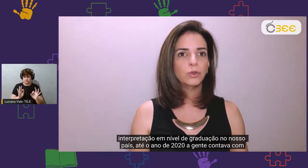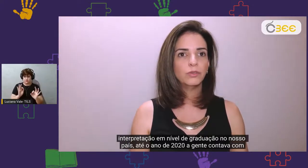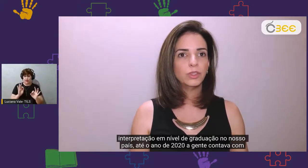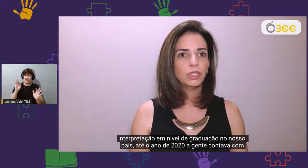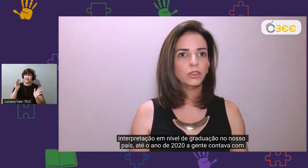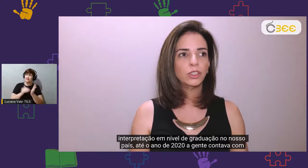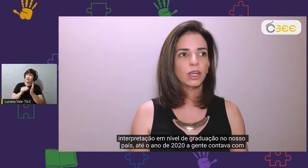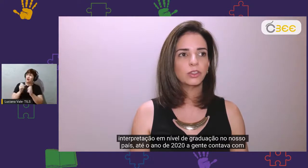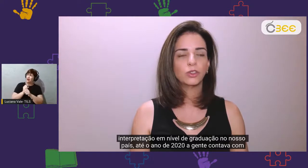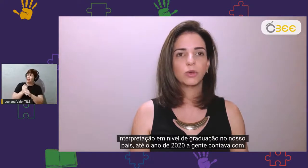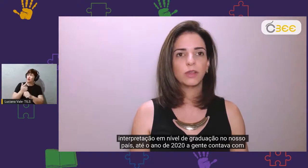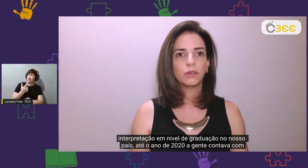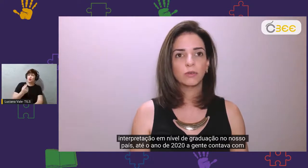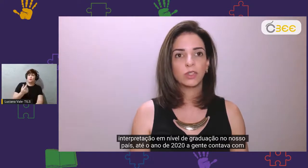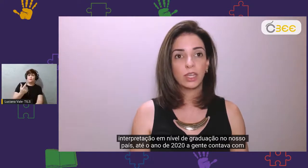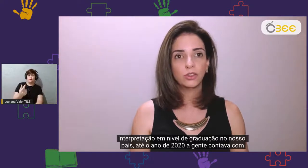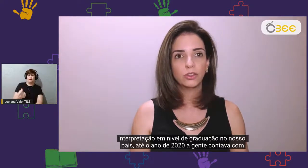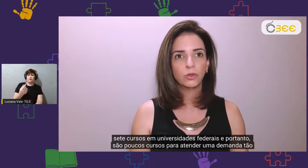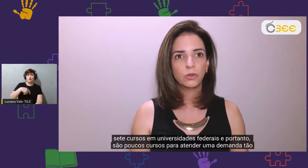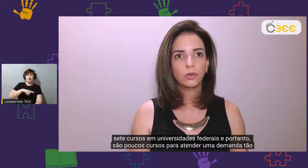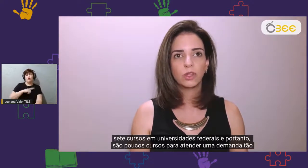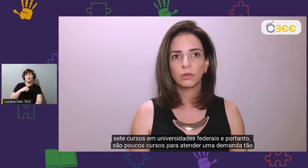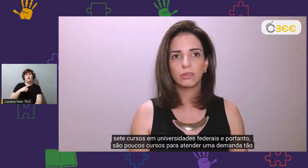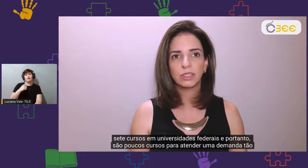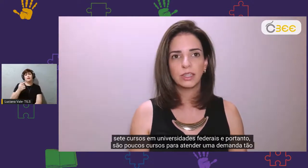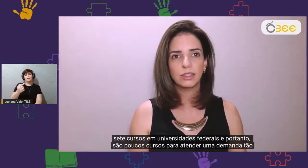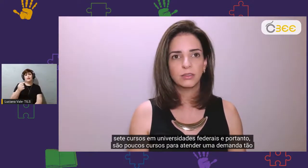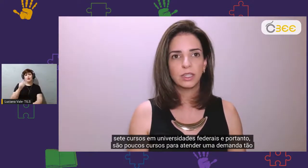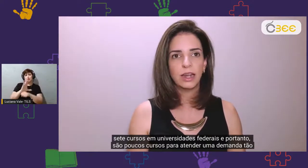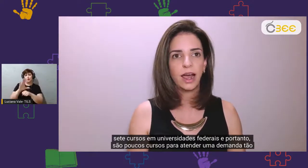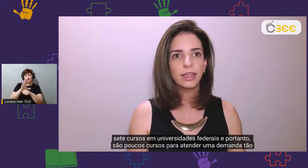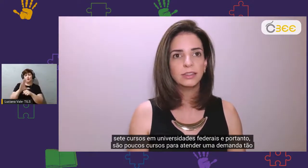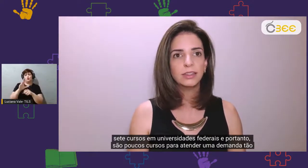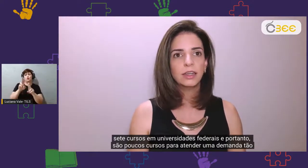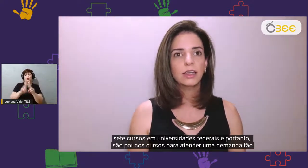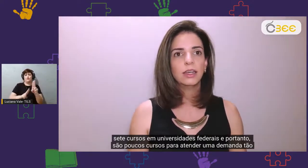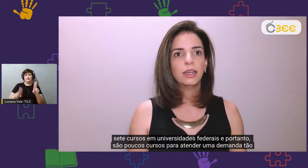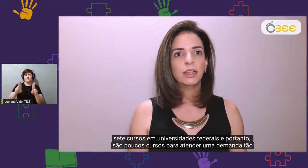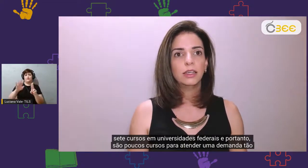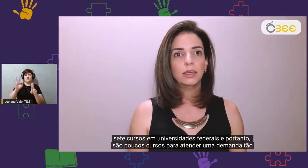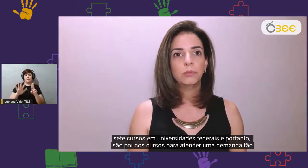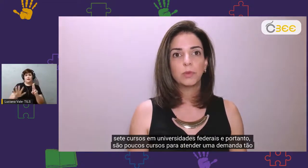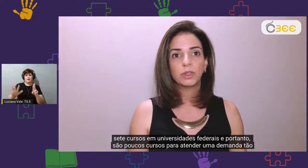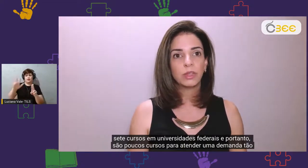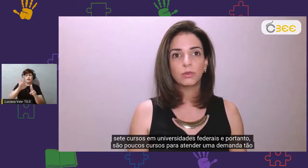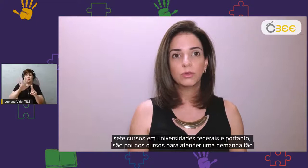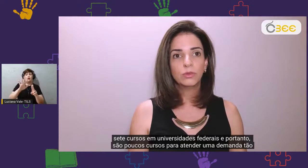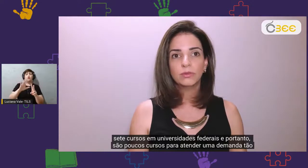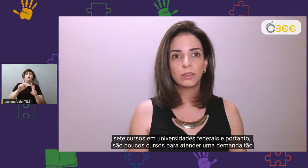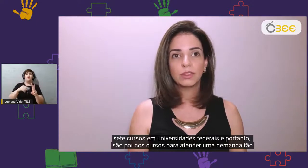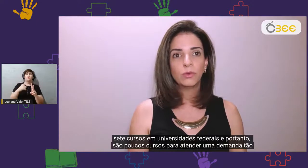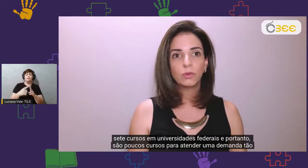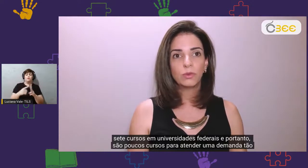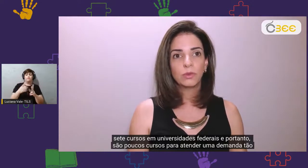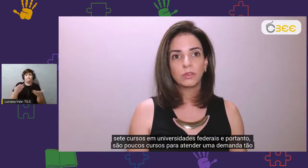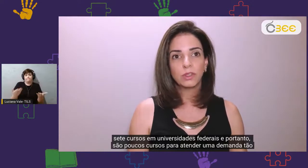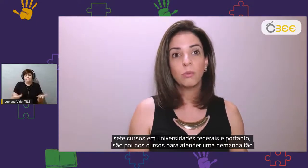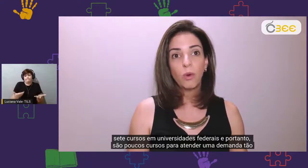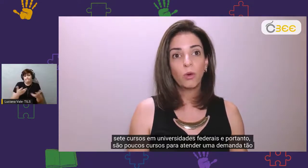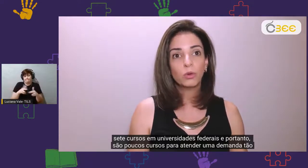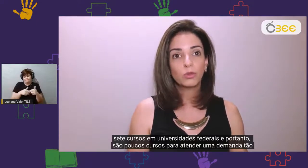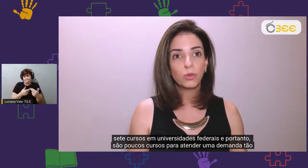de 2020, a gente contava com 7 cursos em universidades federais e, portanto,